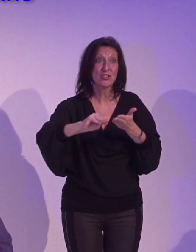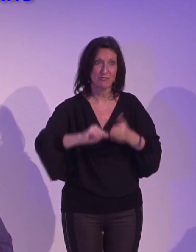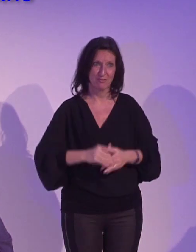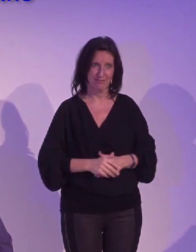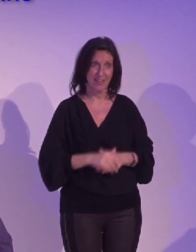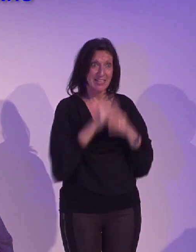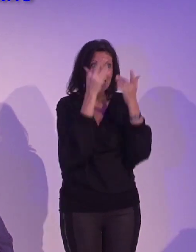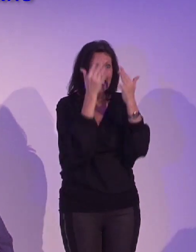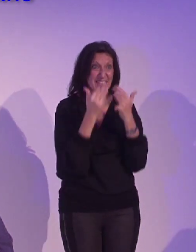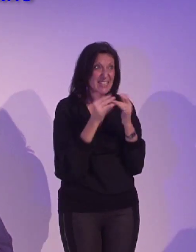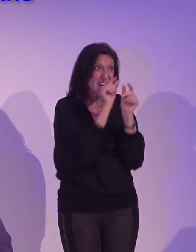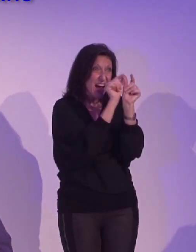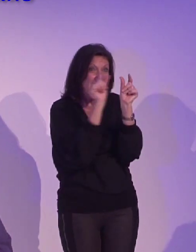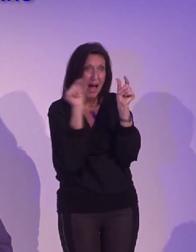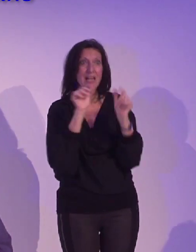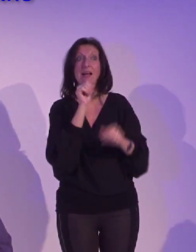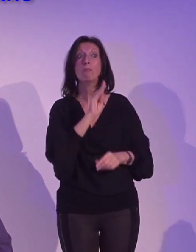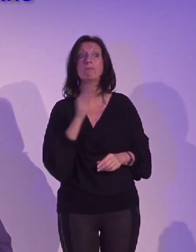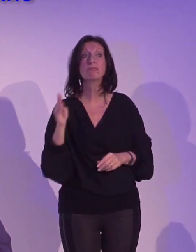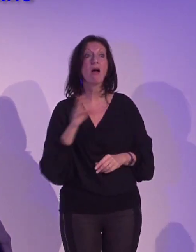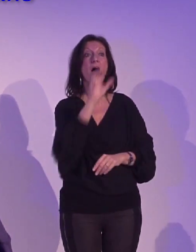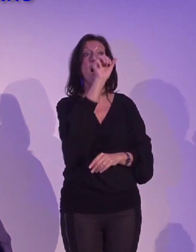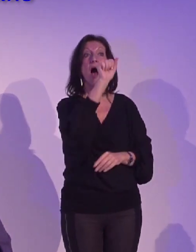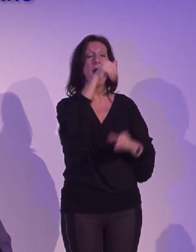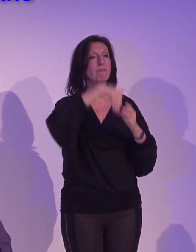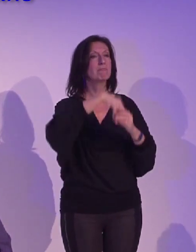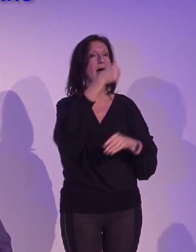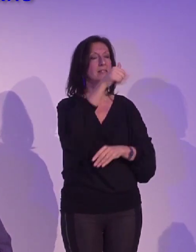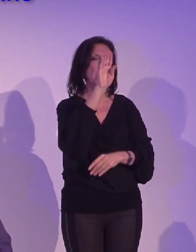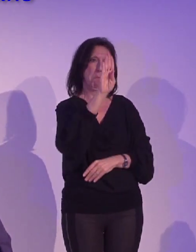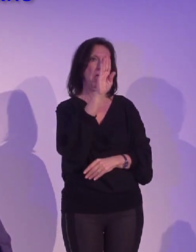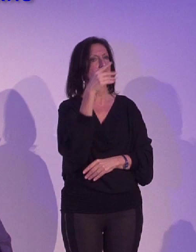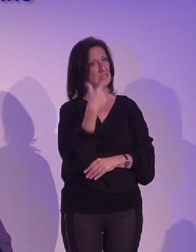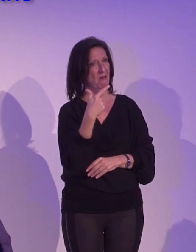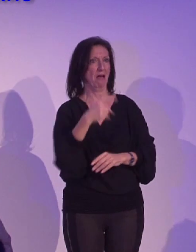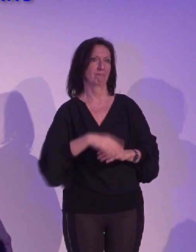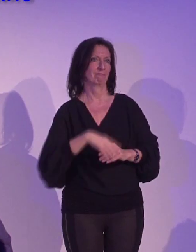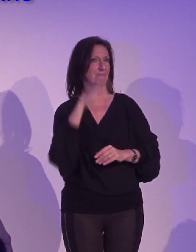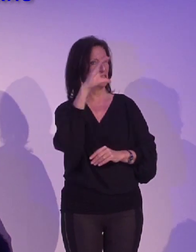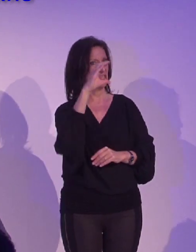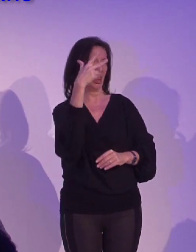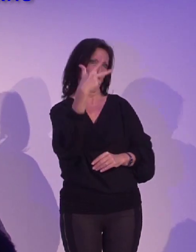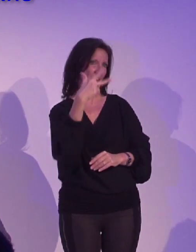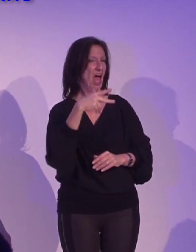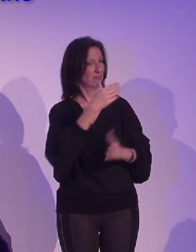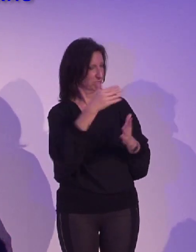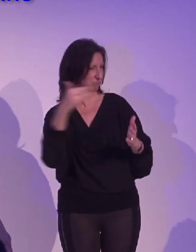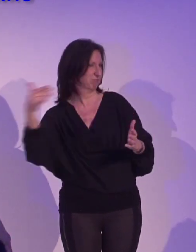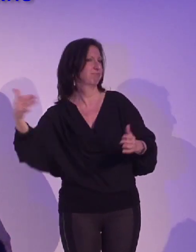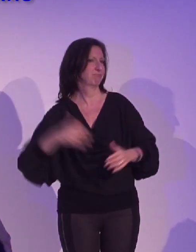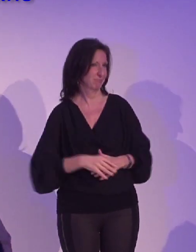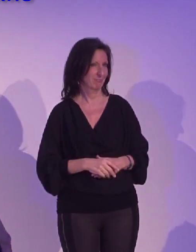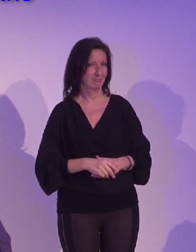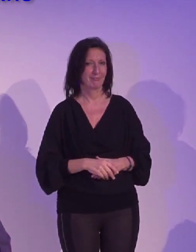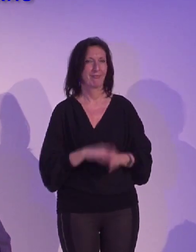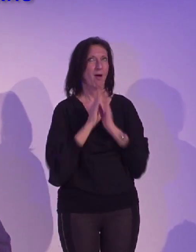Mit Zahlen statt mit Buchstaben. Zum Beispiel A ist 1, B ist 2, C ist 3 und so weiter.